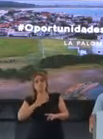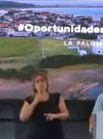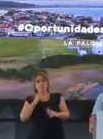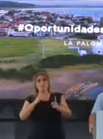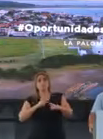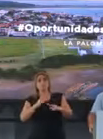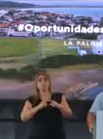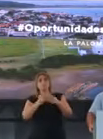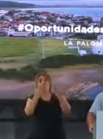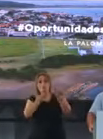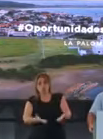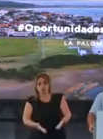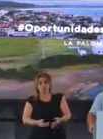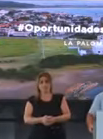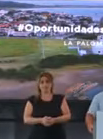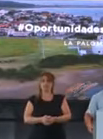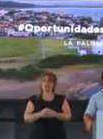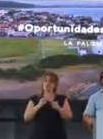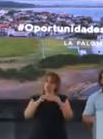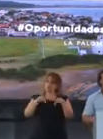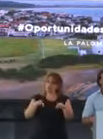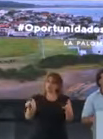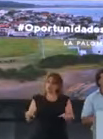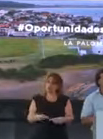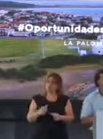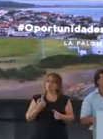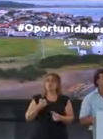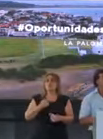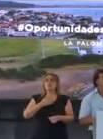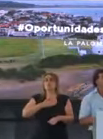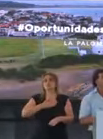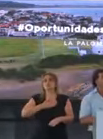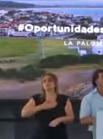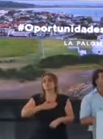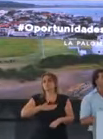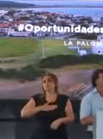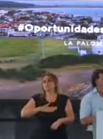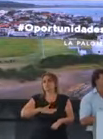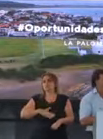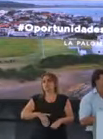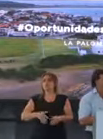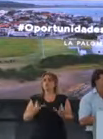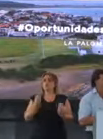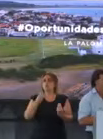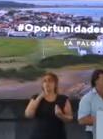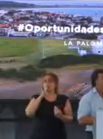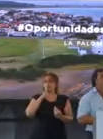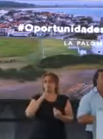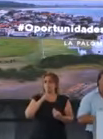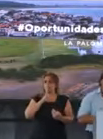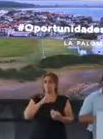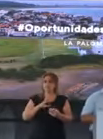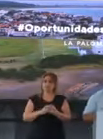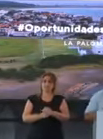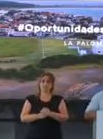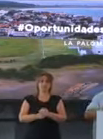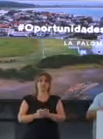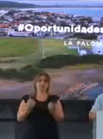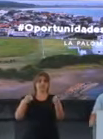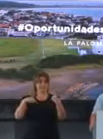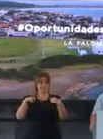otro. Y por eso lo tenemos que hacer con mucha prudencia y con mucha paciencia. Mientras